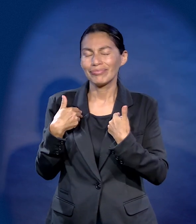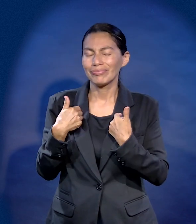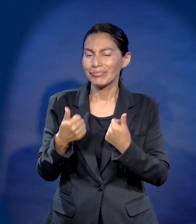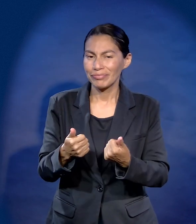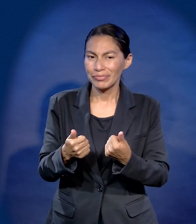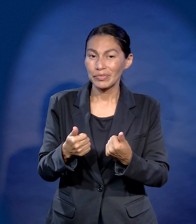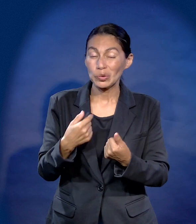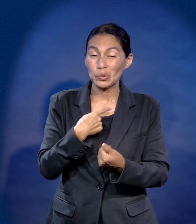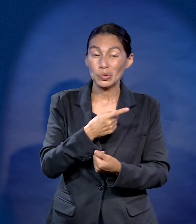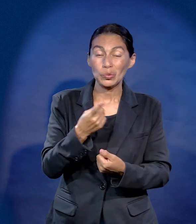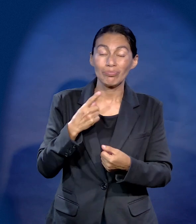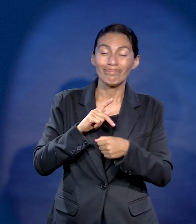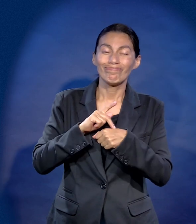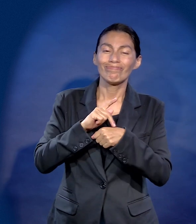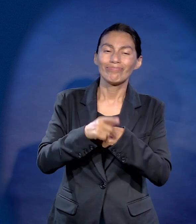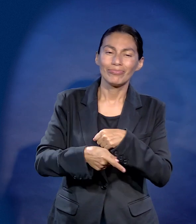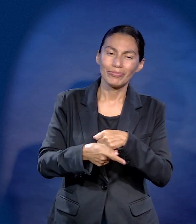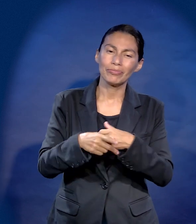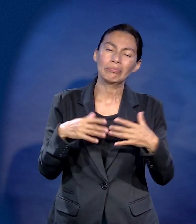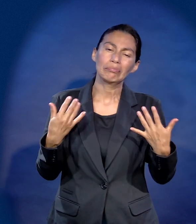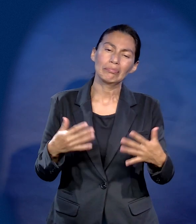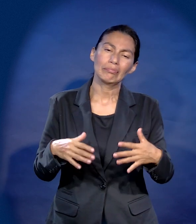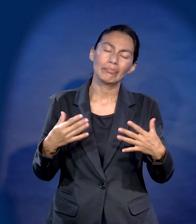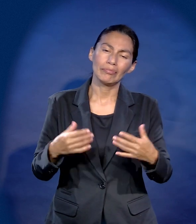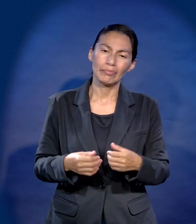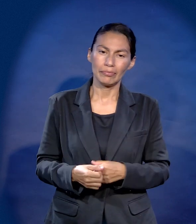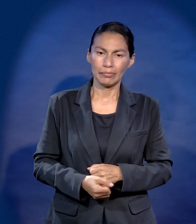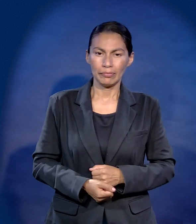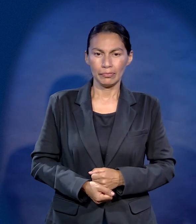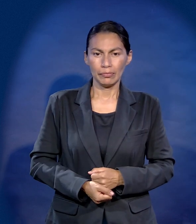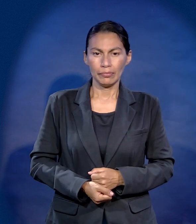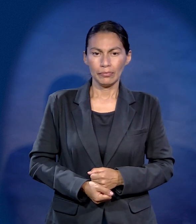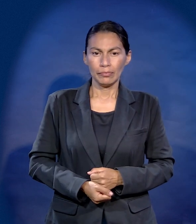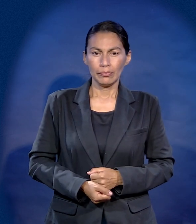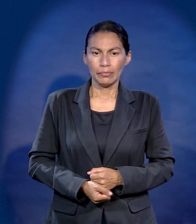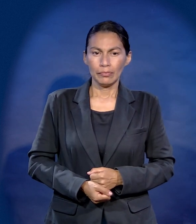es normal. No nos percatamos del peligro que corremos.